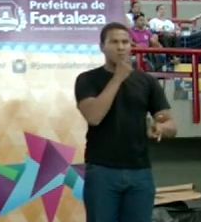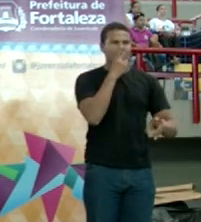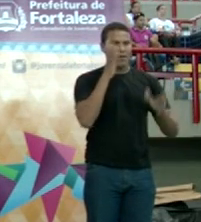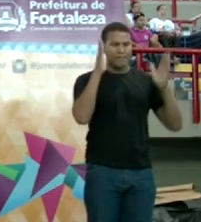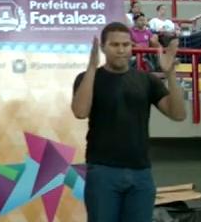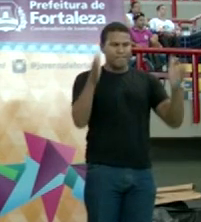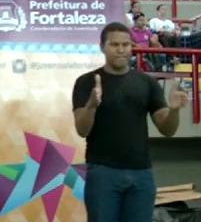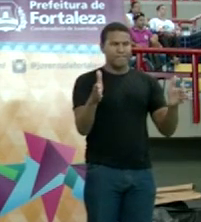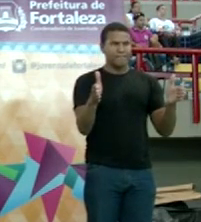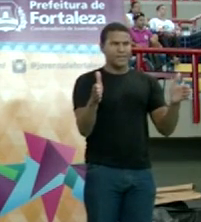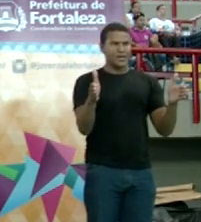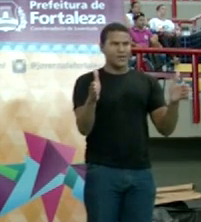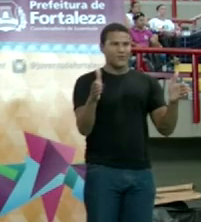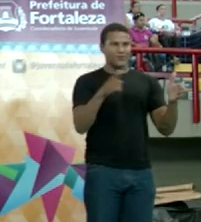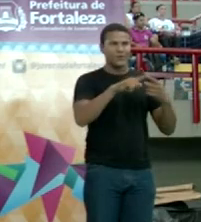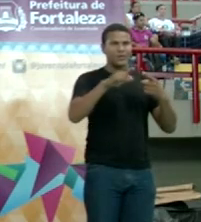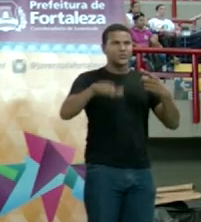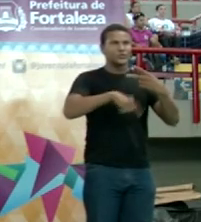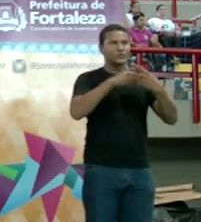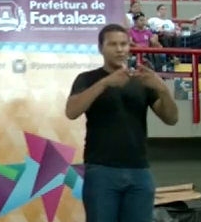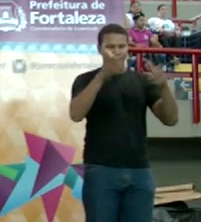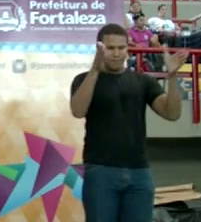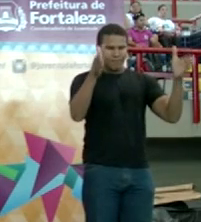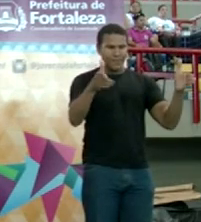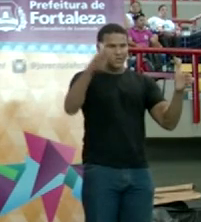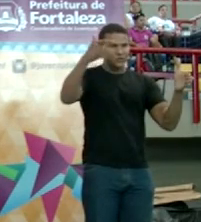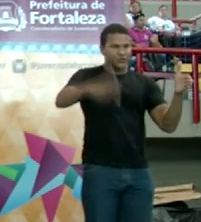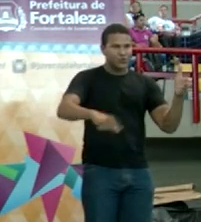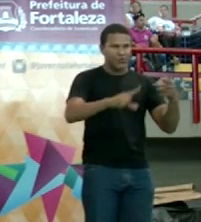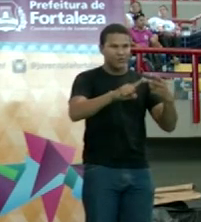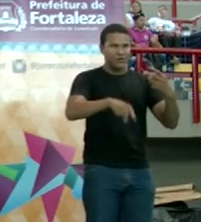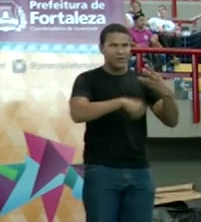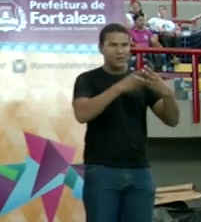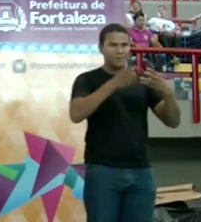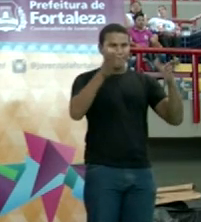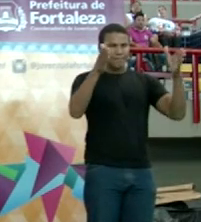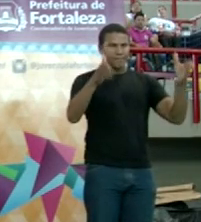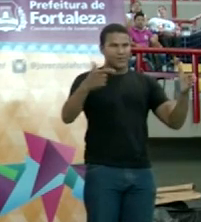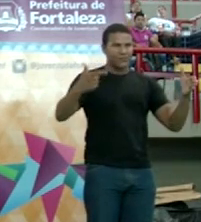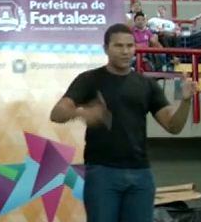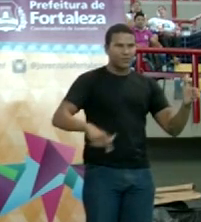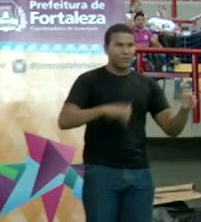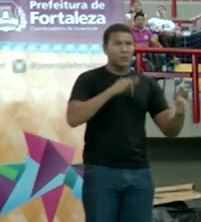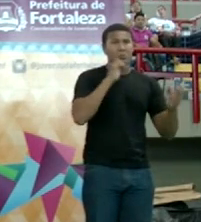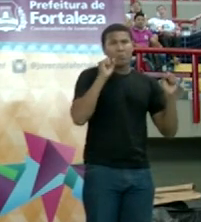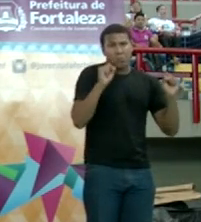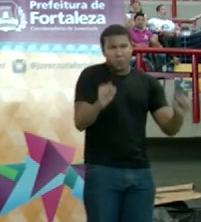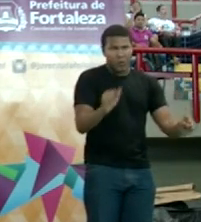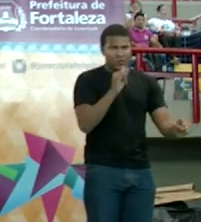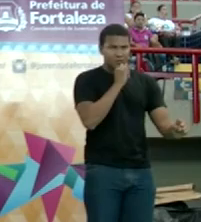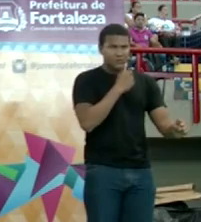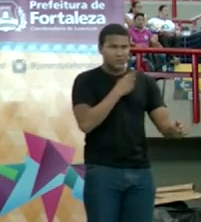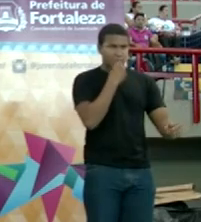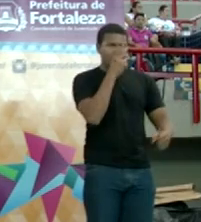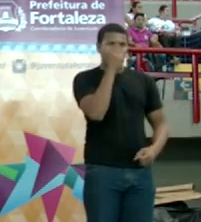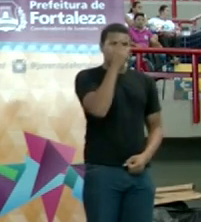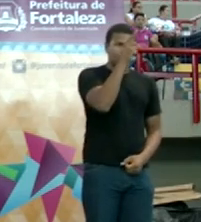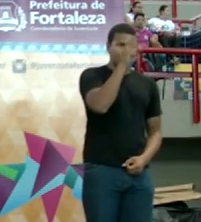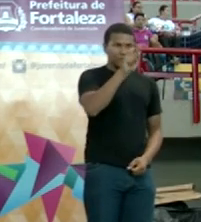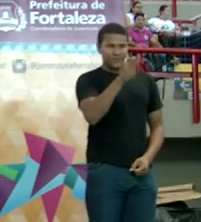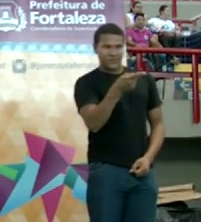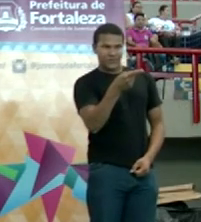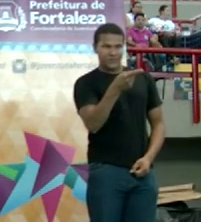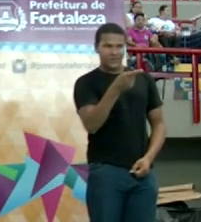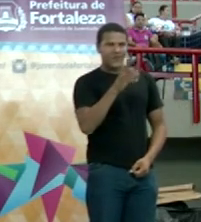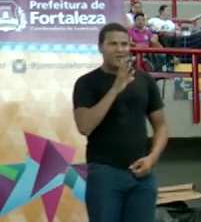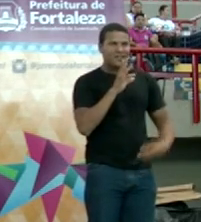citando-os. Você pode usar o ponto e vírgula ou 2 pontos na introdução. Se você fizer uma